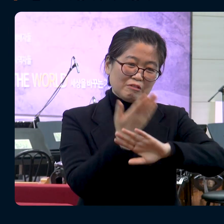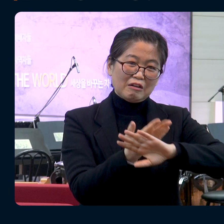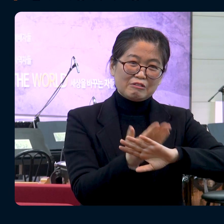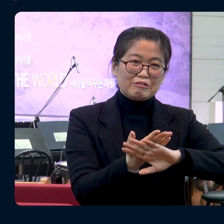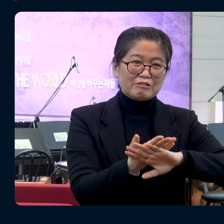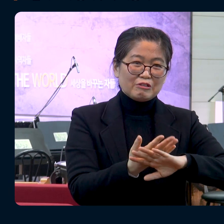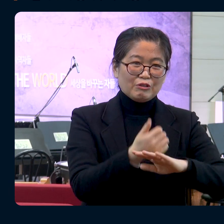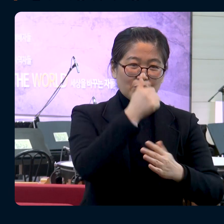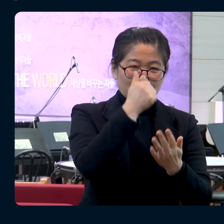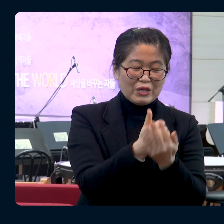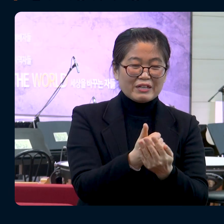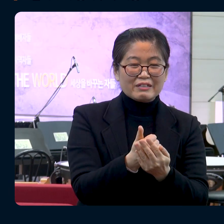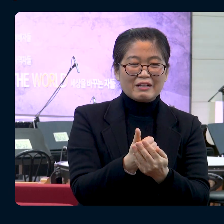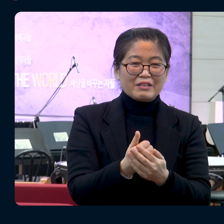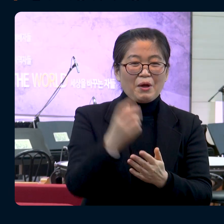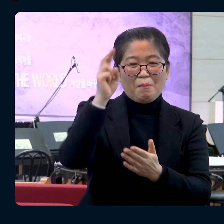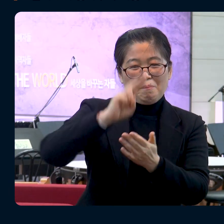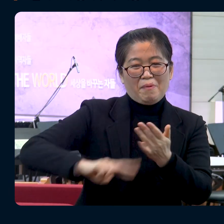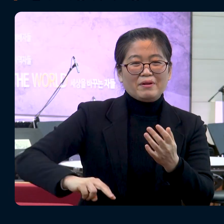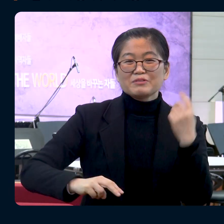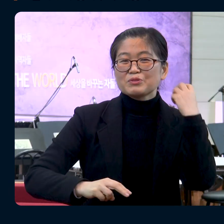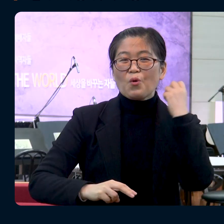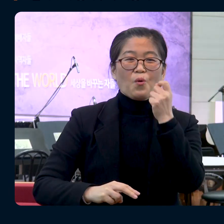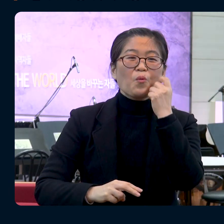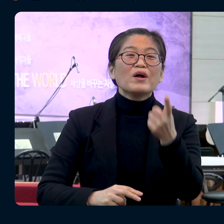그 다음에 다른 죄수들을 갖다가 월세로 받아요.